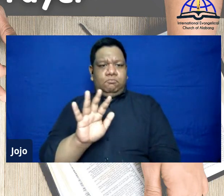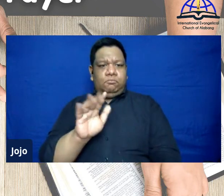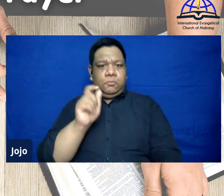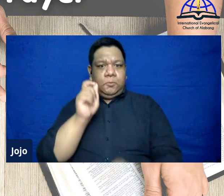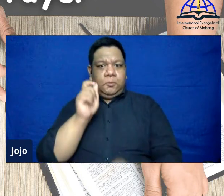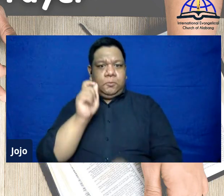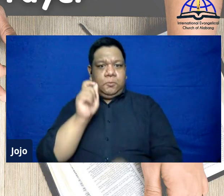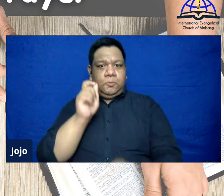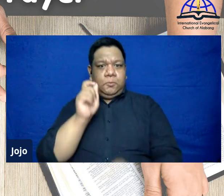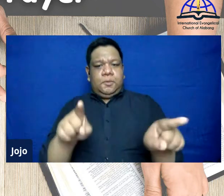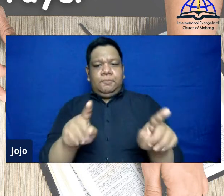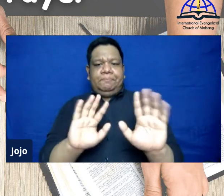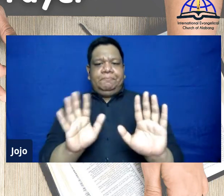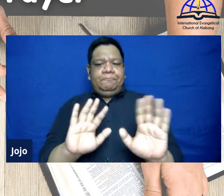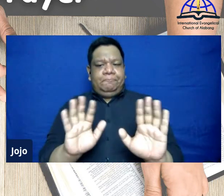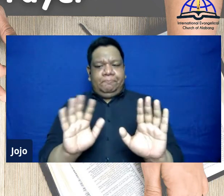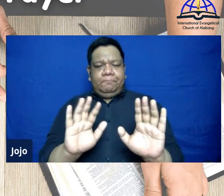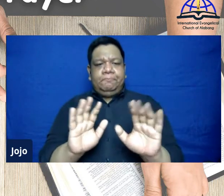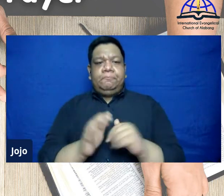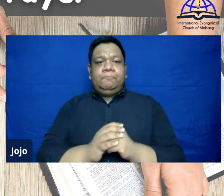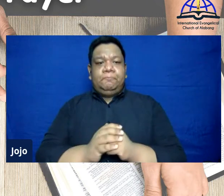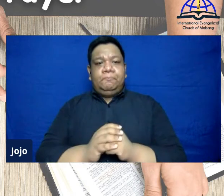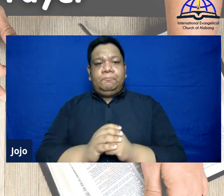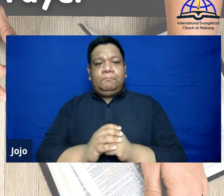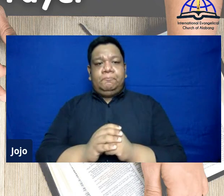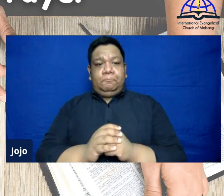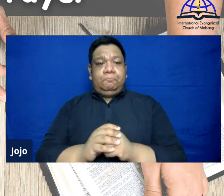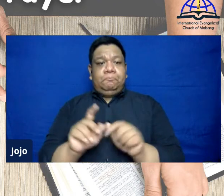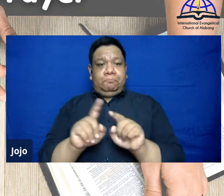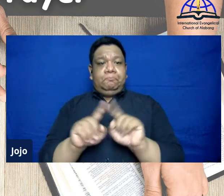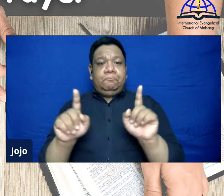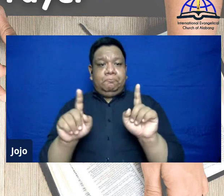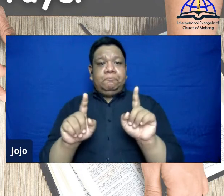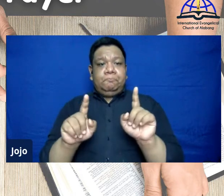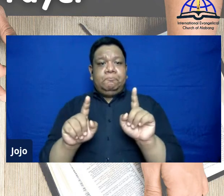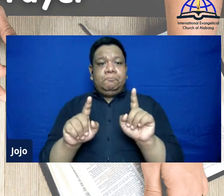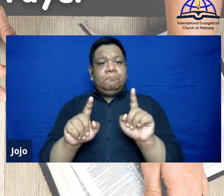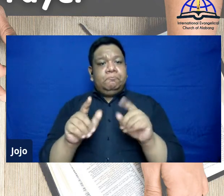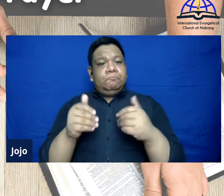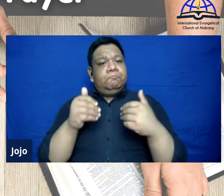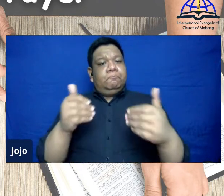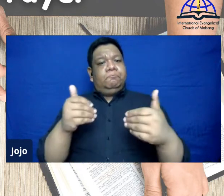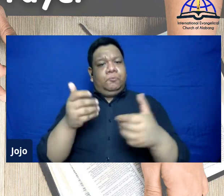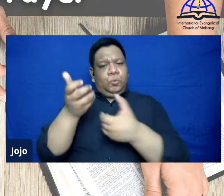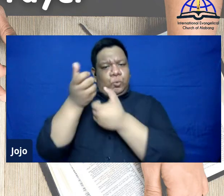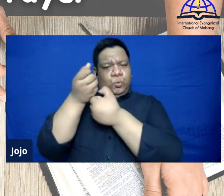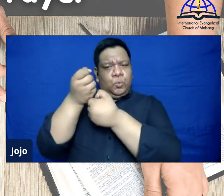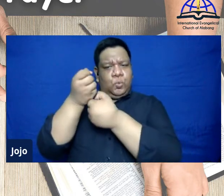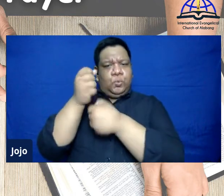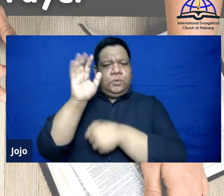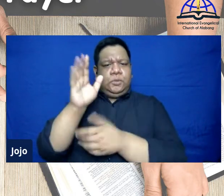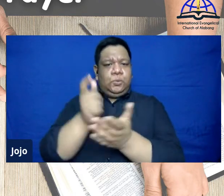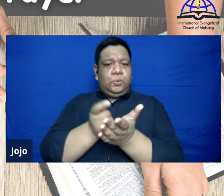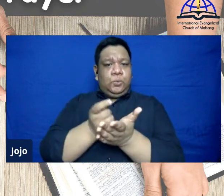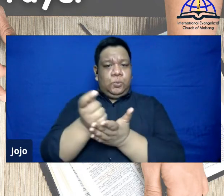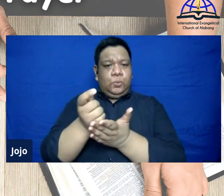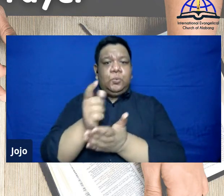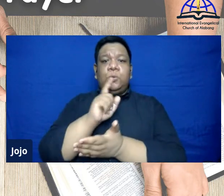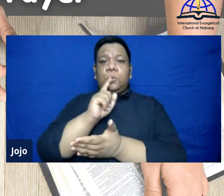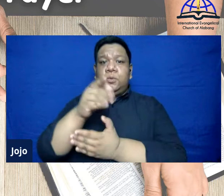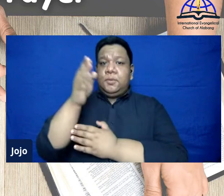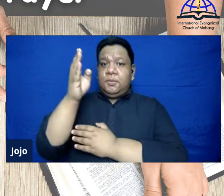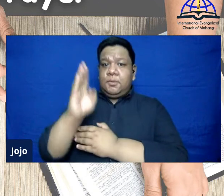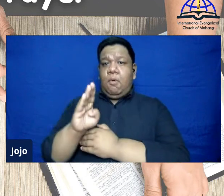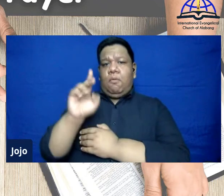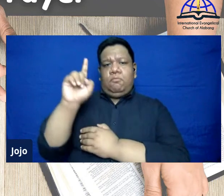nangyayari ngayon sa ating kapahangahunan. Bagkos, let's hold on to the truth that it is God who